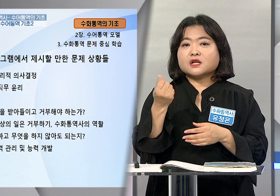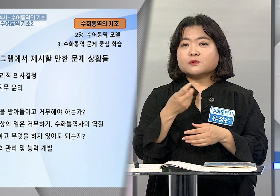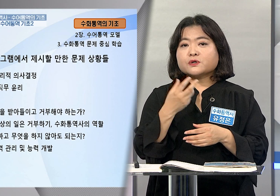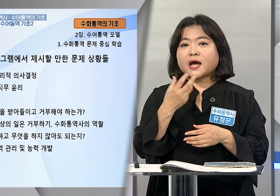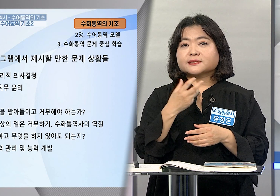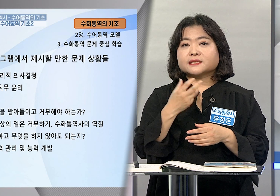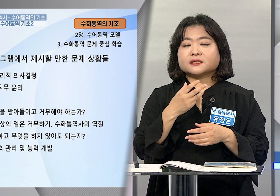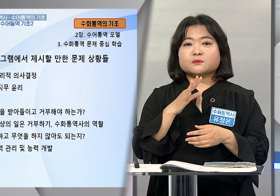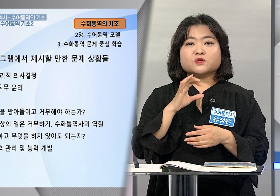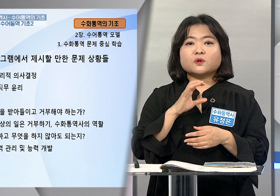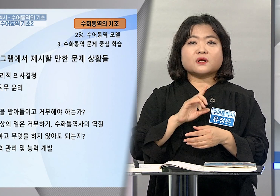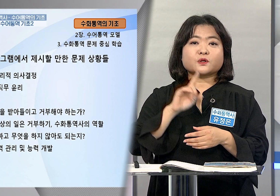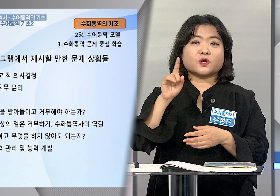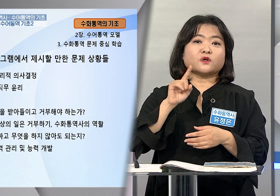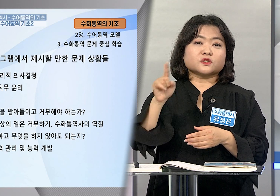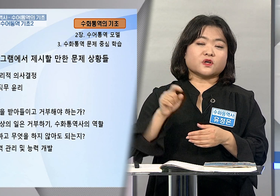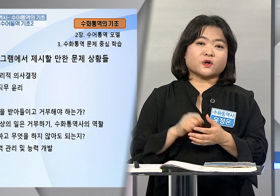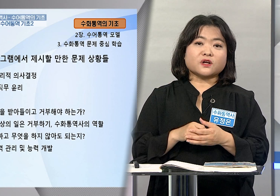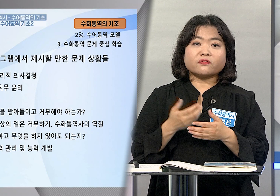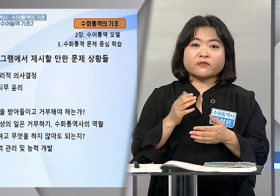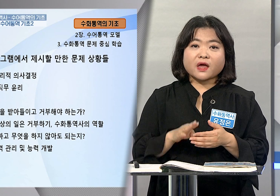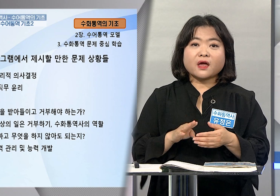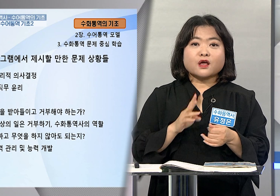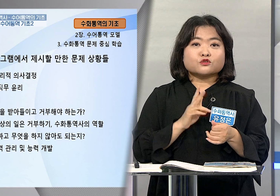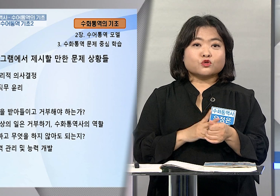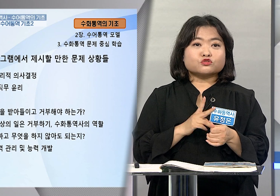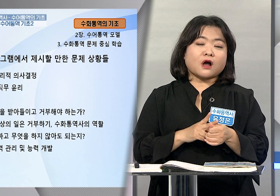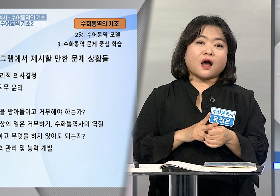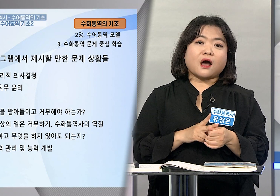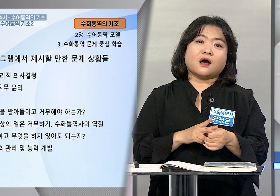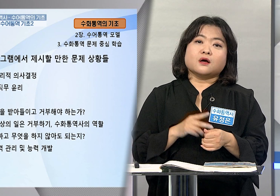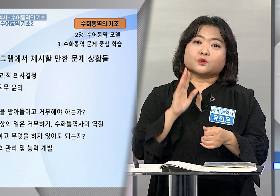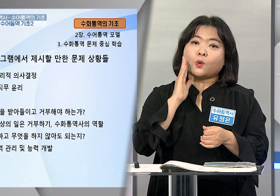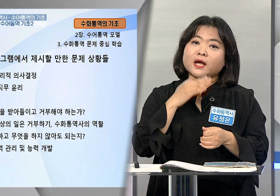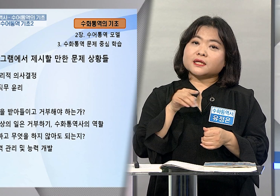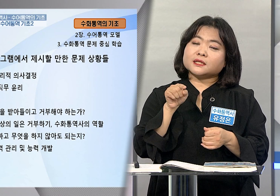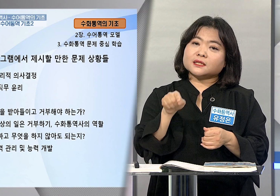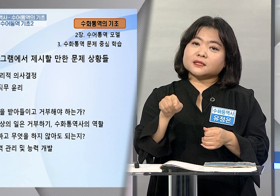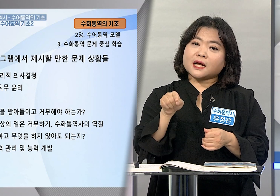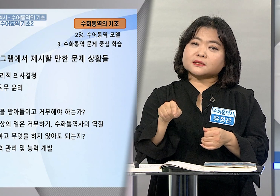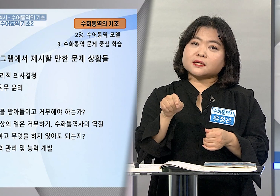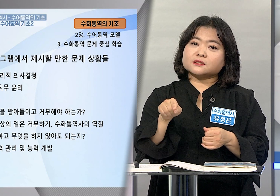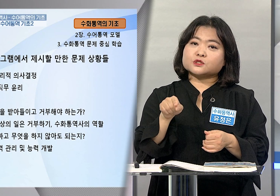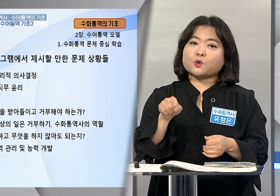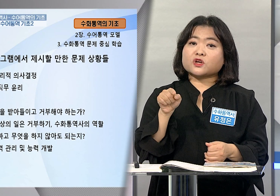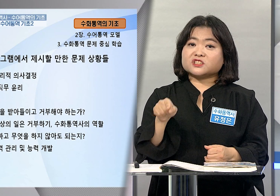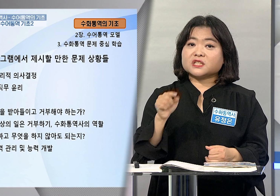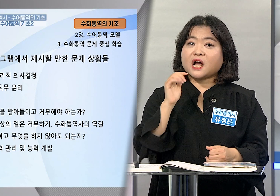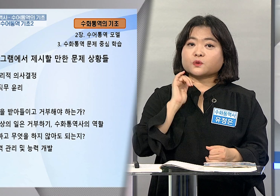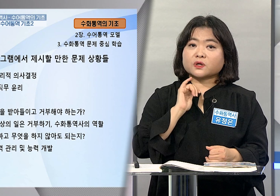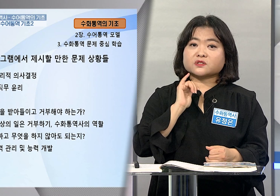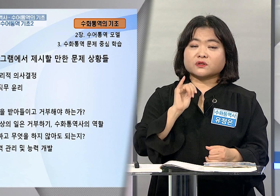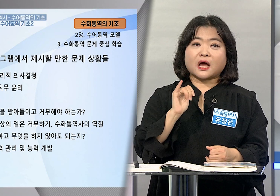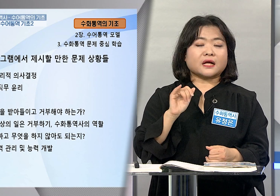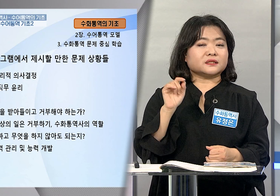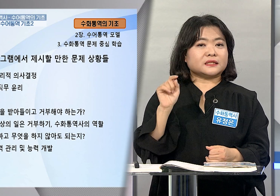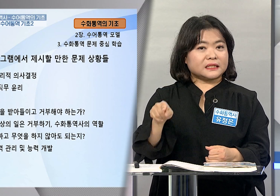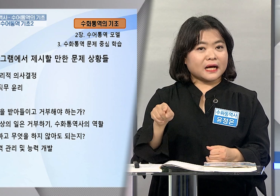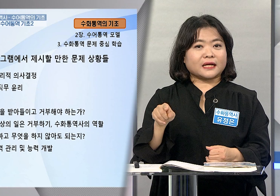일부의 학생들이 민원을 학교에 넣었어요. 그런데 교수가 농아인인 학생을 지목해 네가 아니라